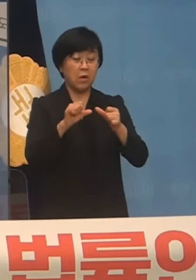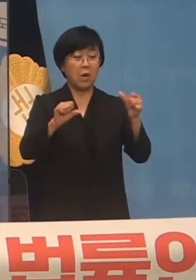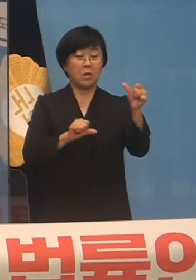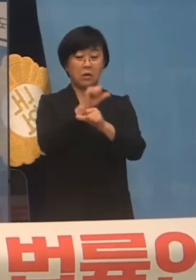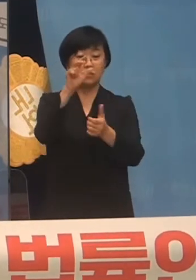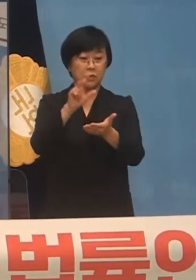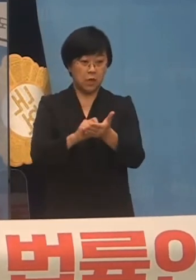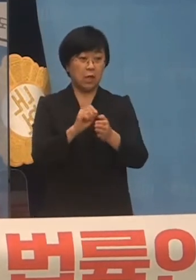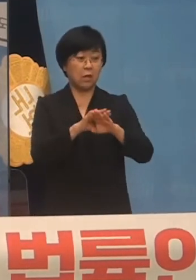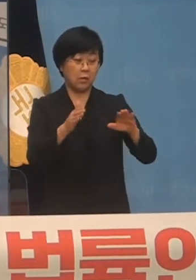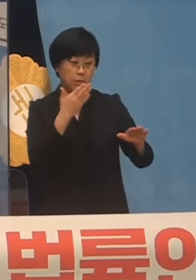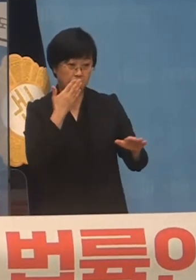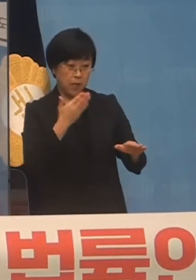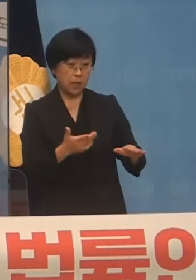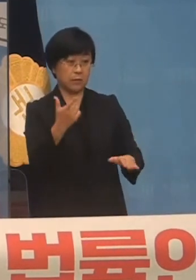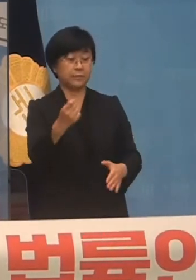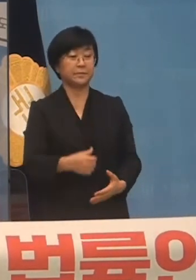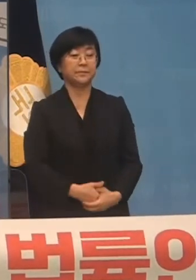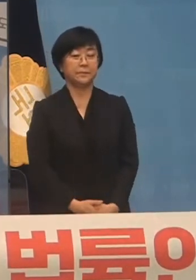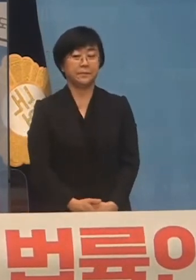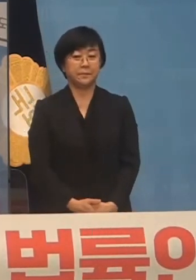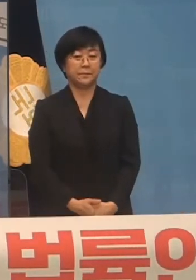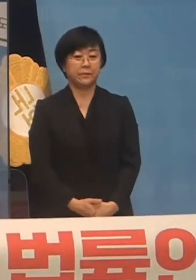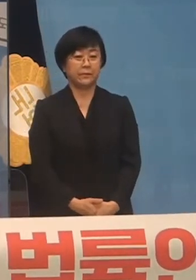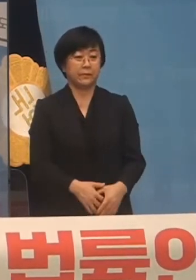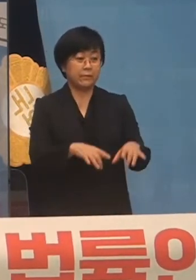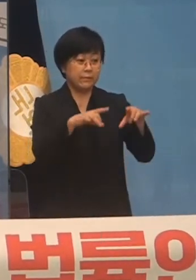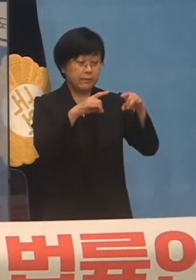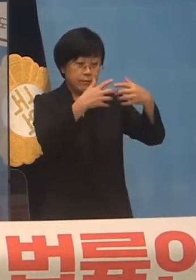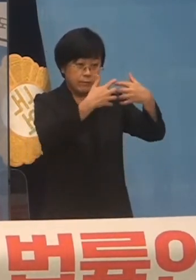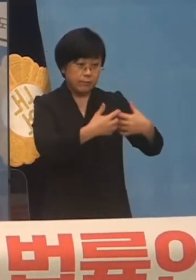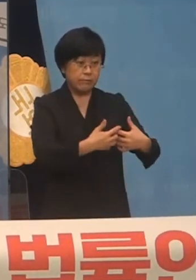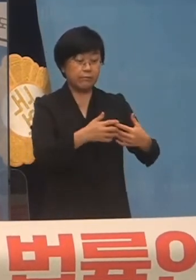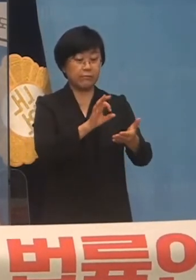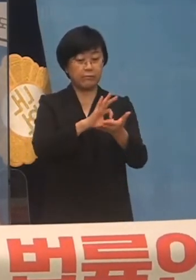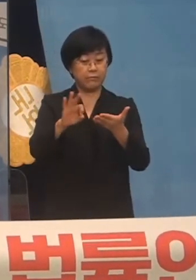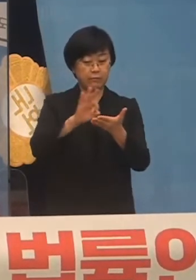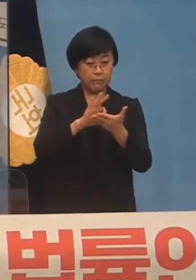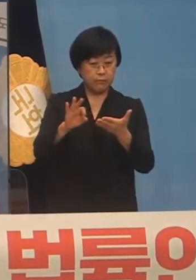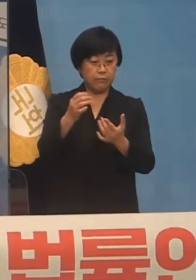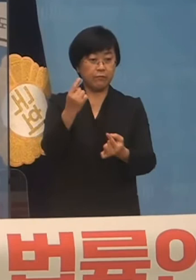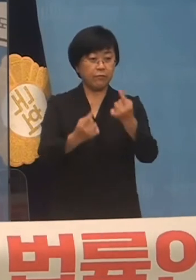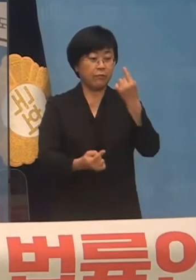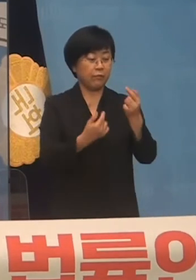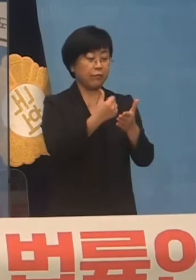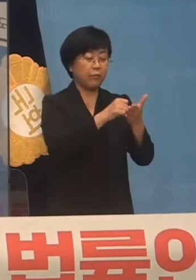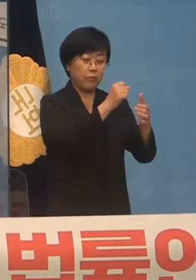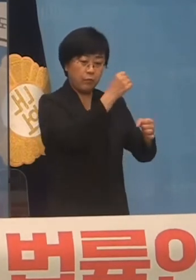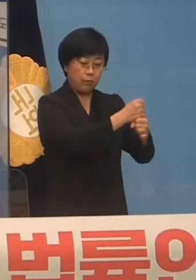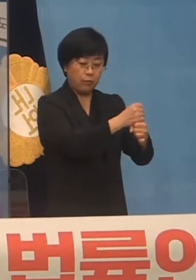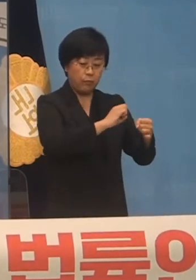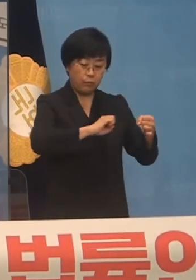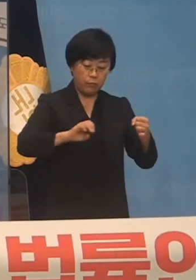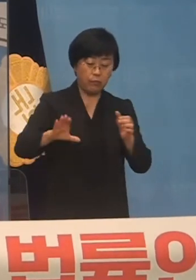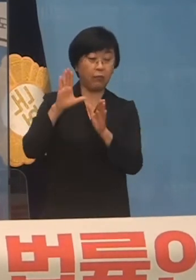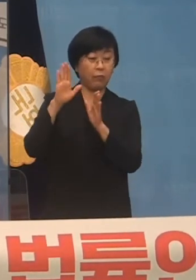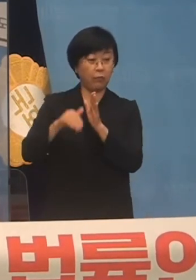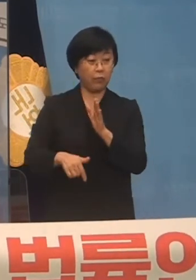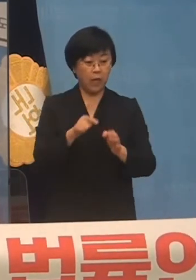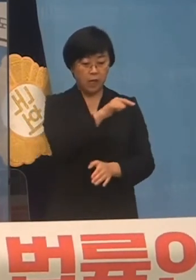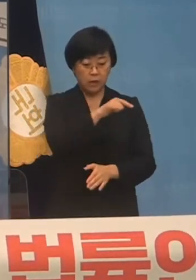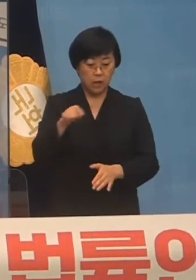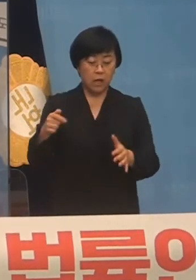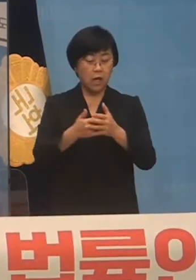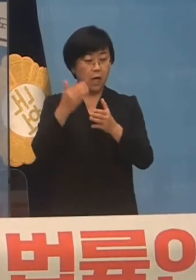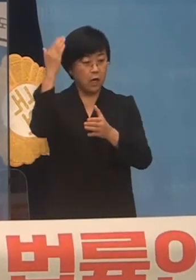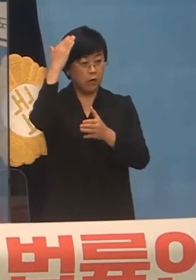환경 문제도 해결할 수 있을 거라고 생각됩니다. 전자기기는 사용 과정보다 생산, 유통, 폐기 과정에서 발생하는